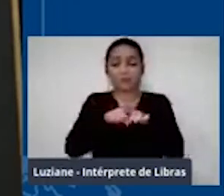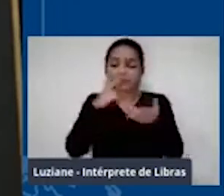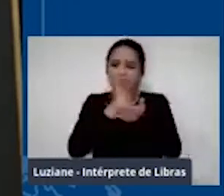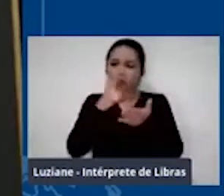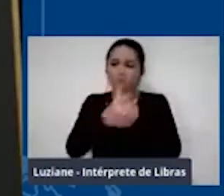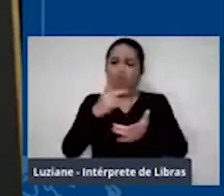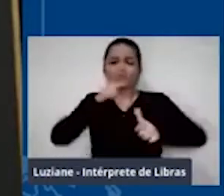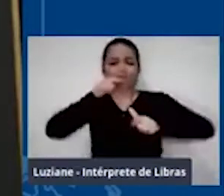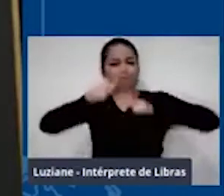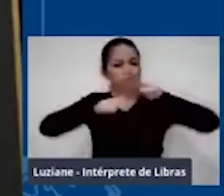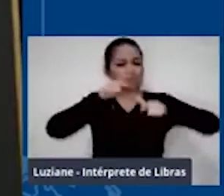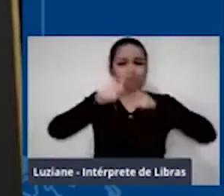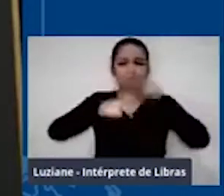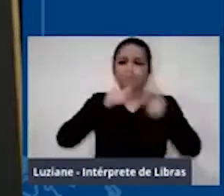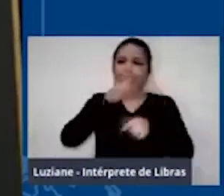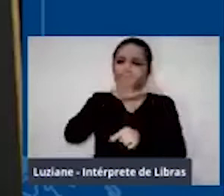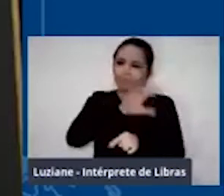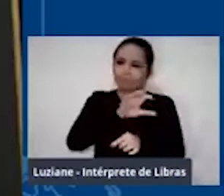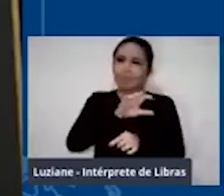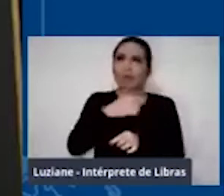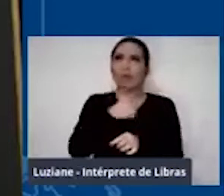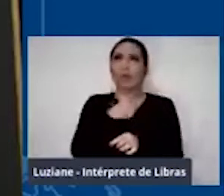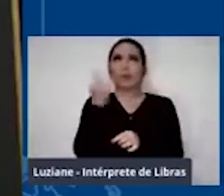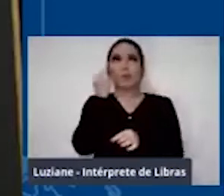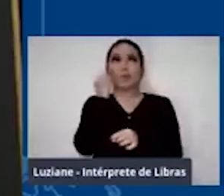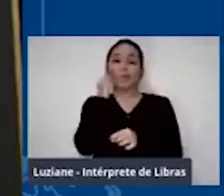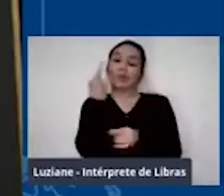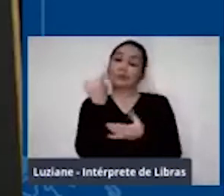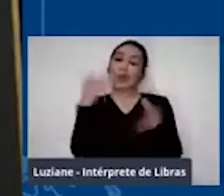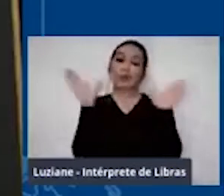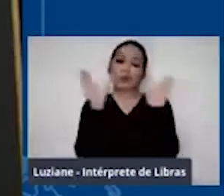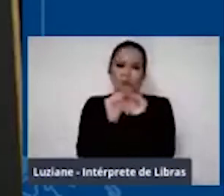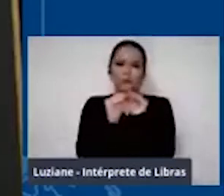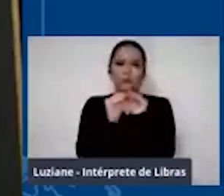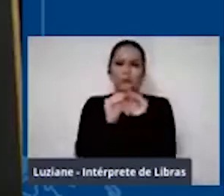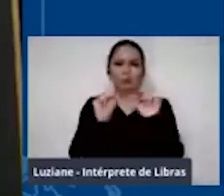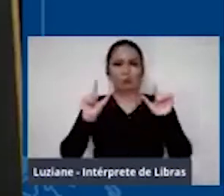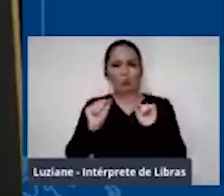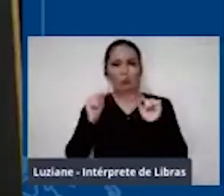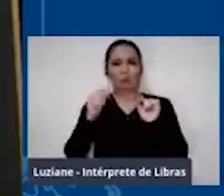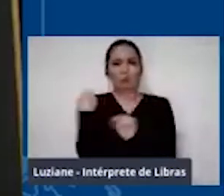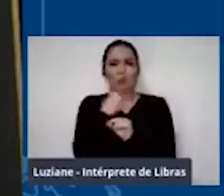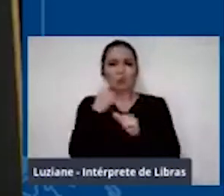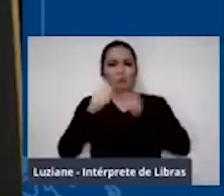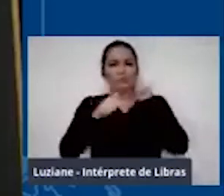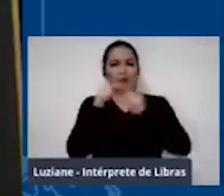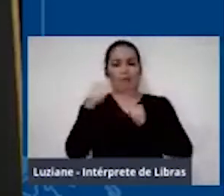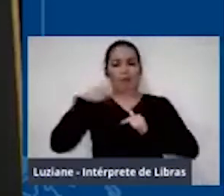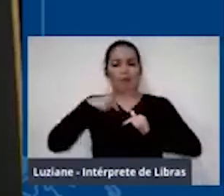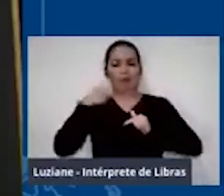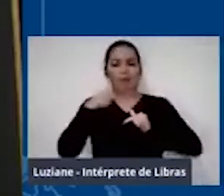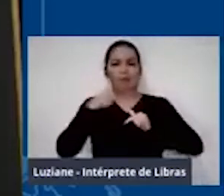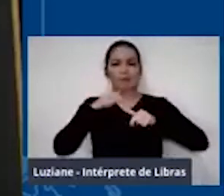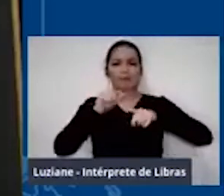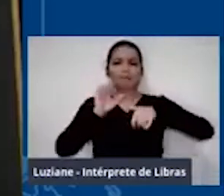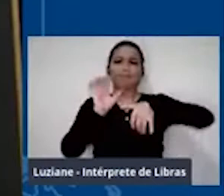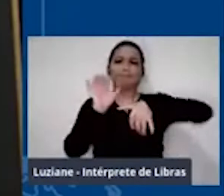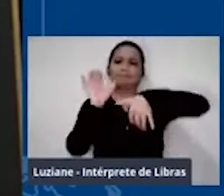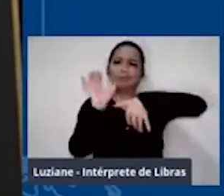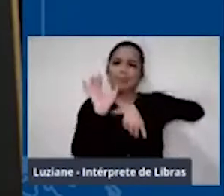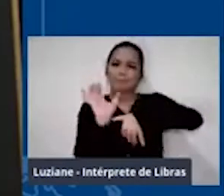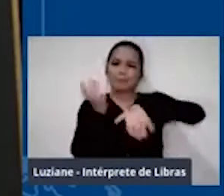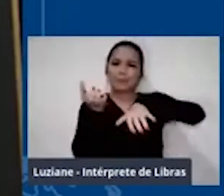trabalhar com ele. Então, eu penso que assim eu resumo um pouco o nosso trabalho aqui em Brasília e o interesse que tem